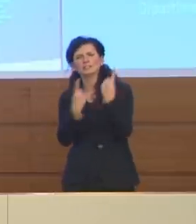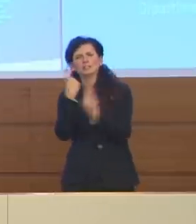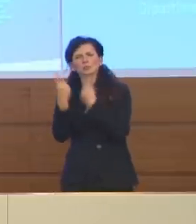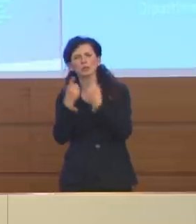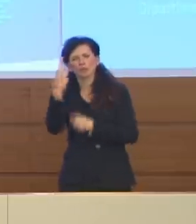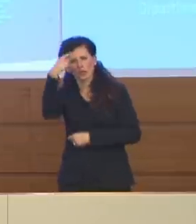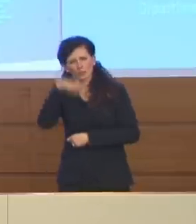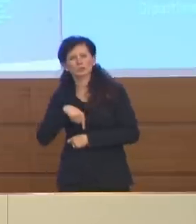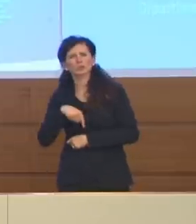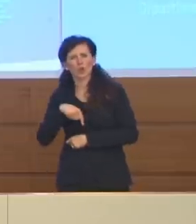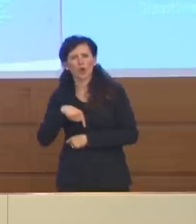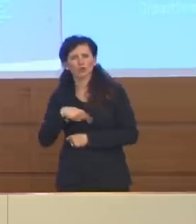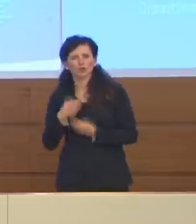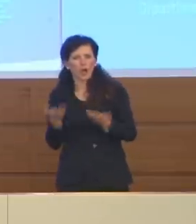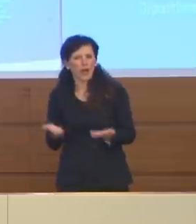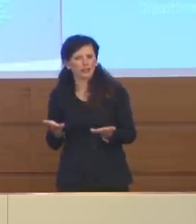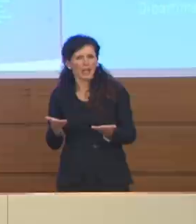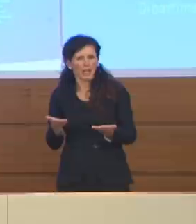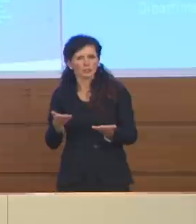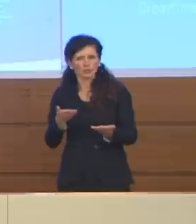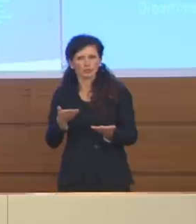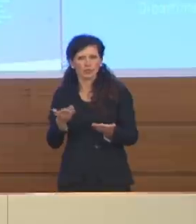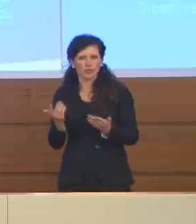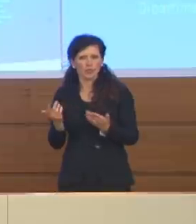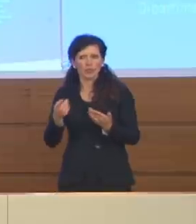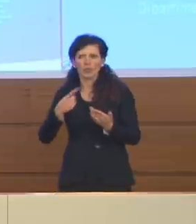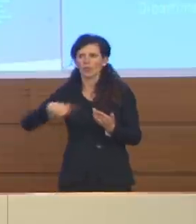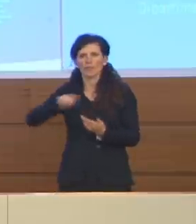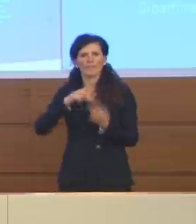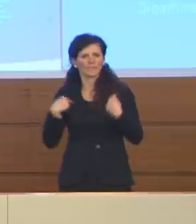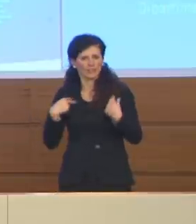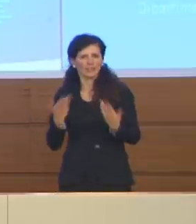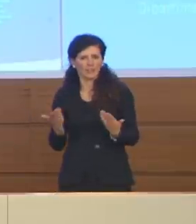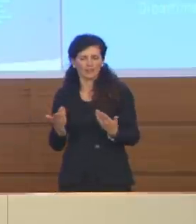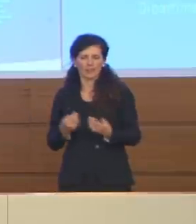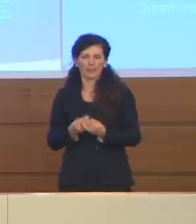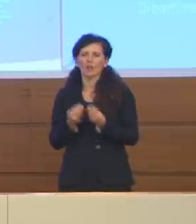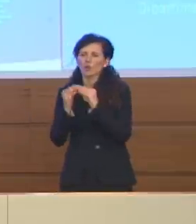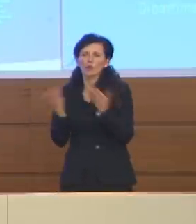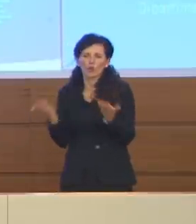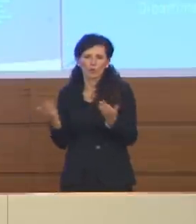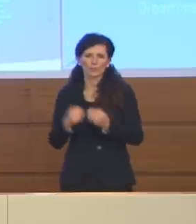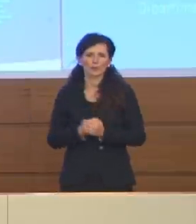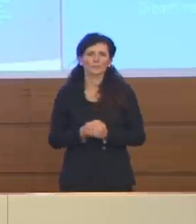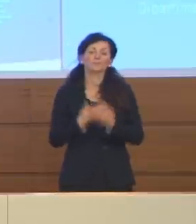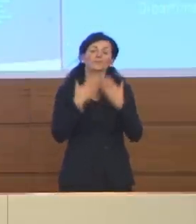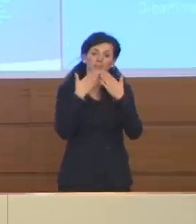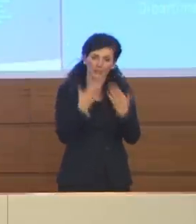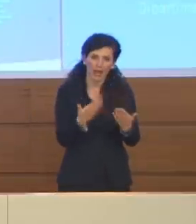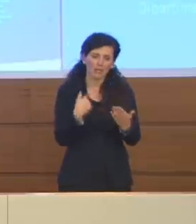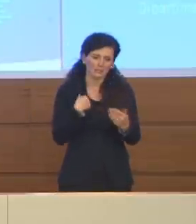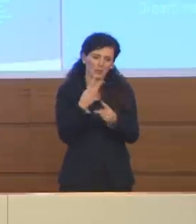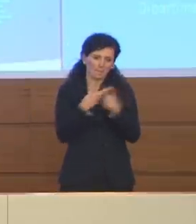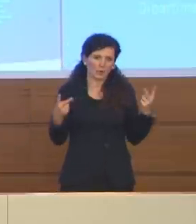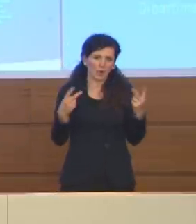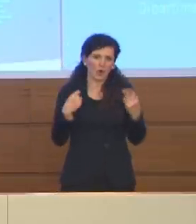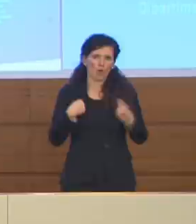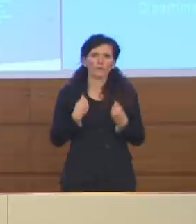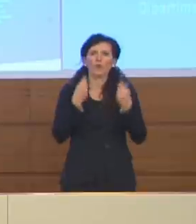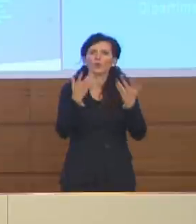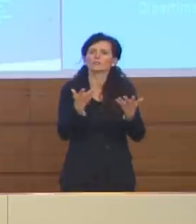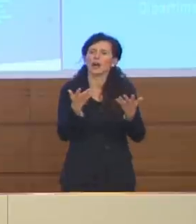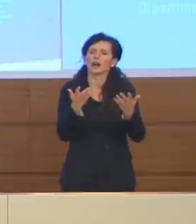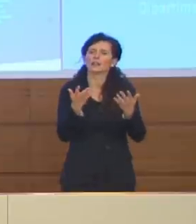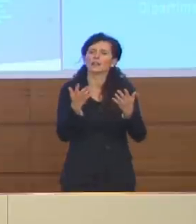aspetti che ci sono in queste emergenze grazie provo anch'io a fornire